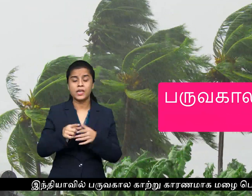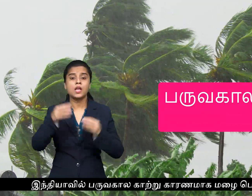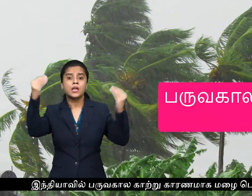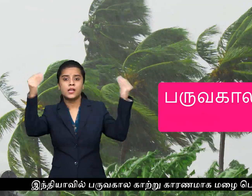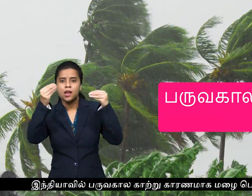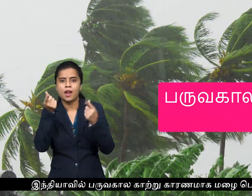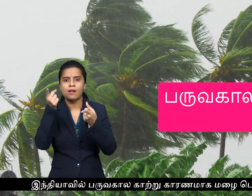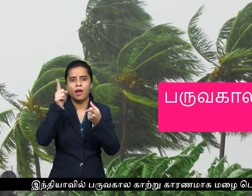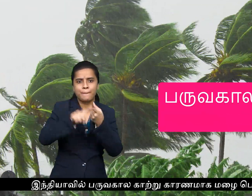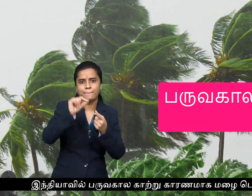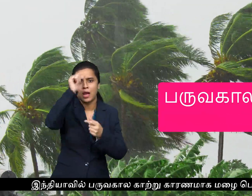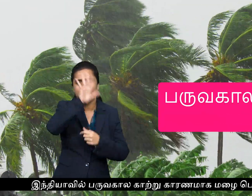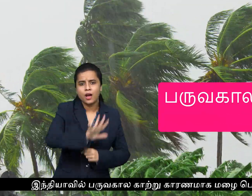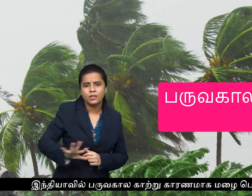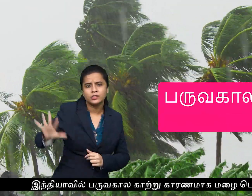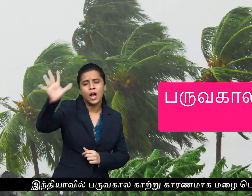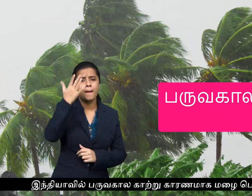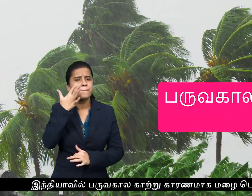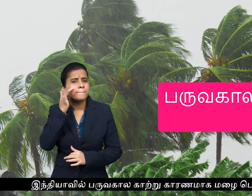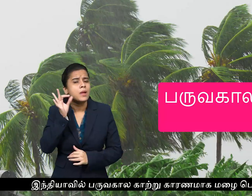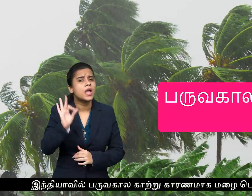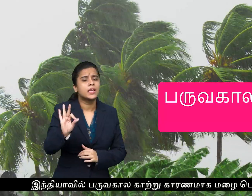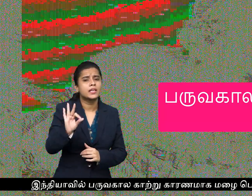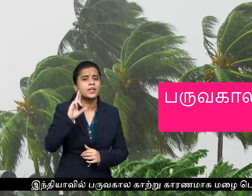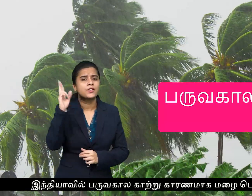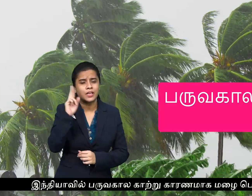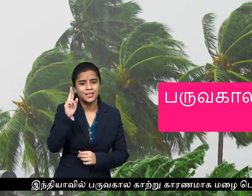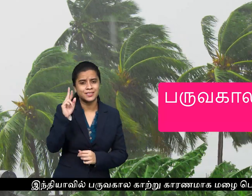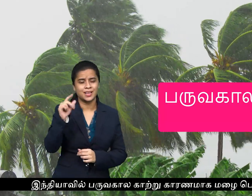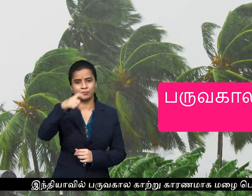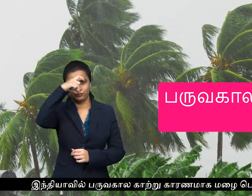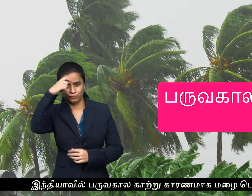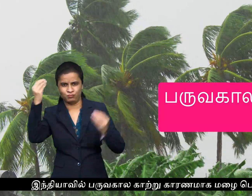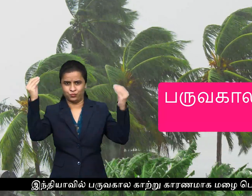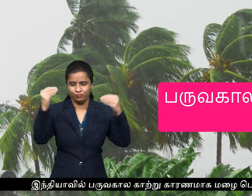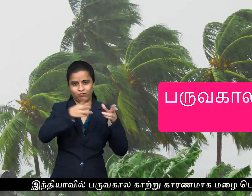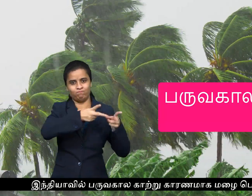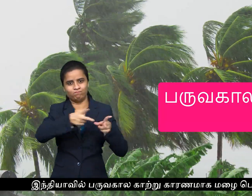இந்தியாவில் பருவகால காற்று காரணமாக மழை பெய்கிறது.